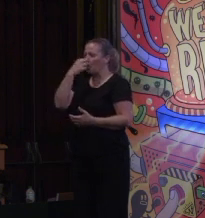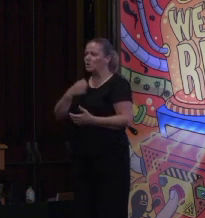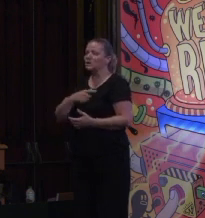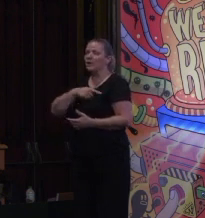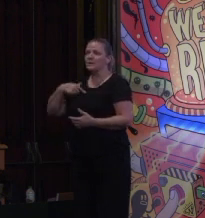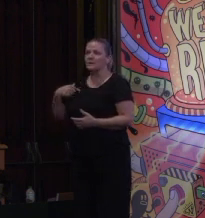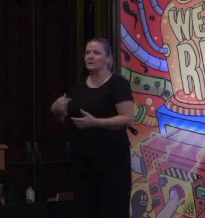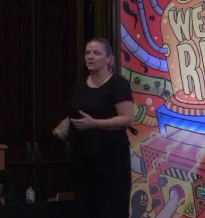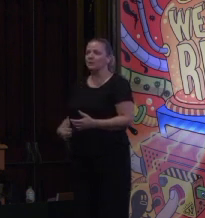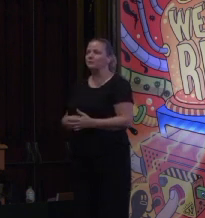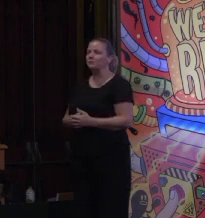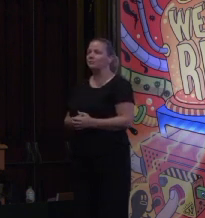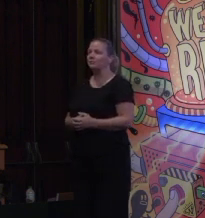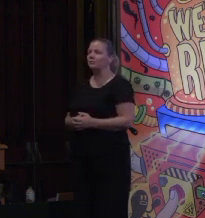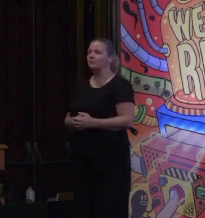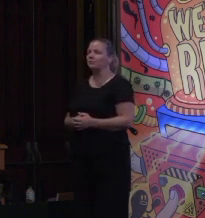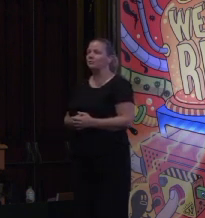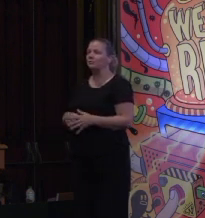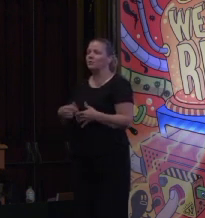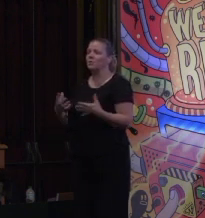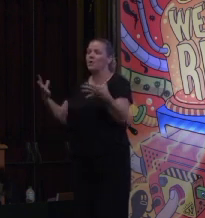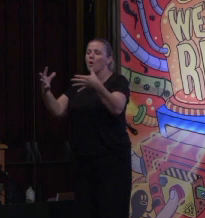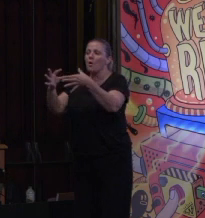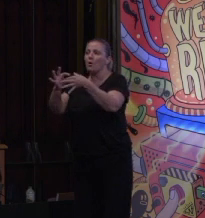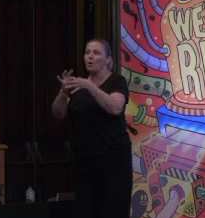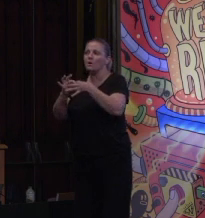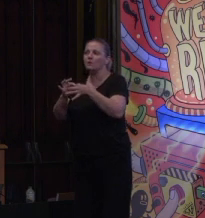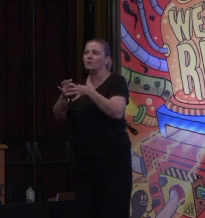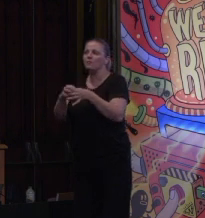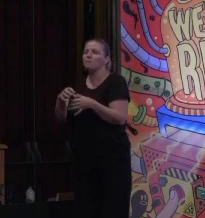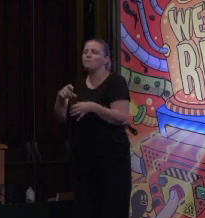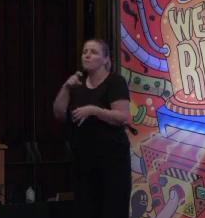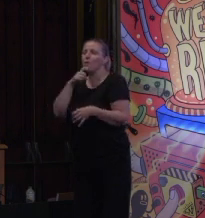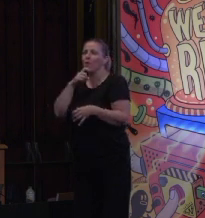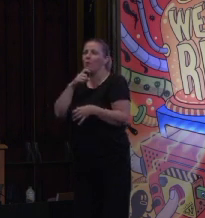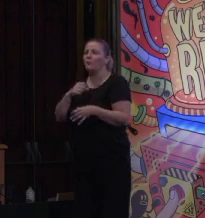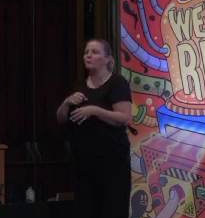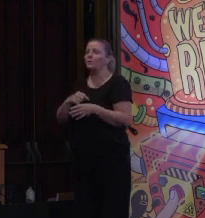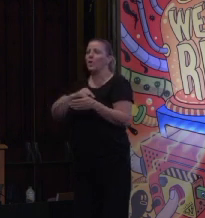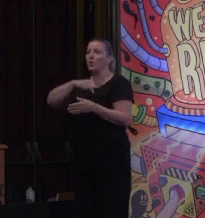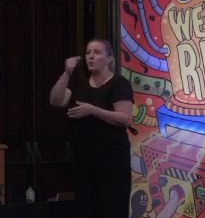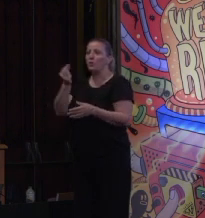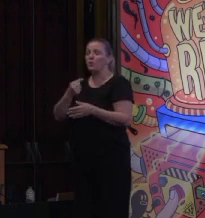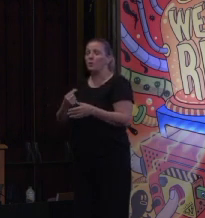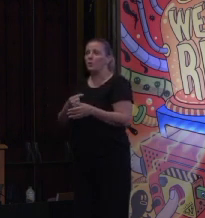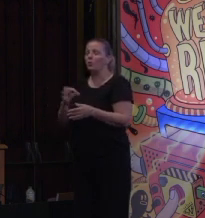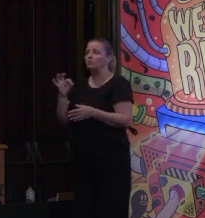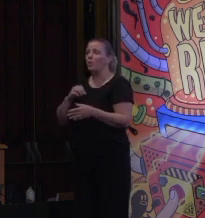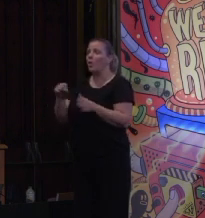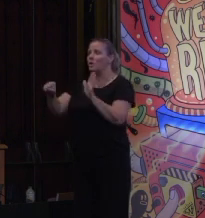Aquí veis simplemente cómo se genera una conexión entre los caracteres y una ilustración para hacer